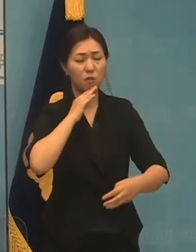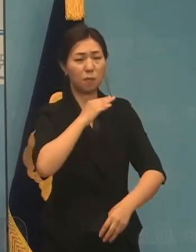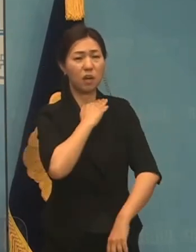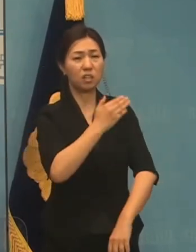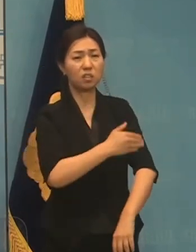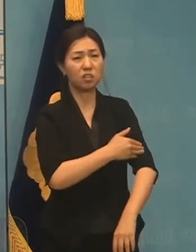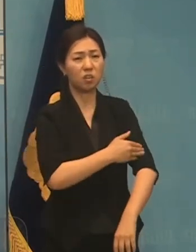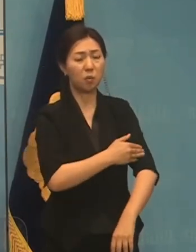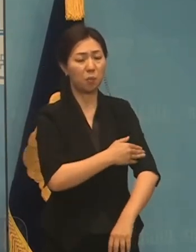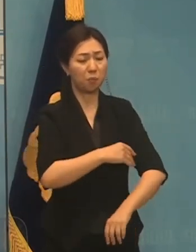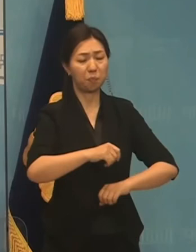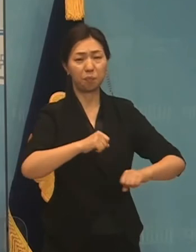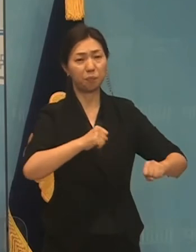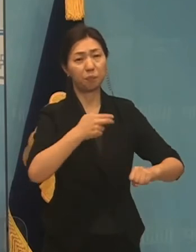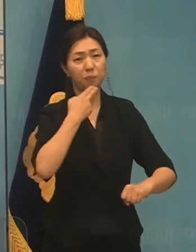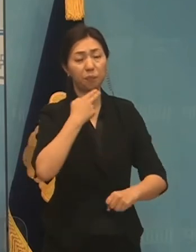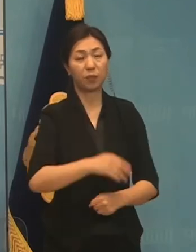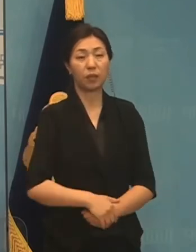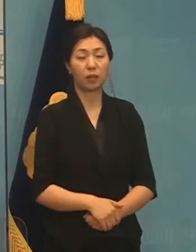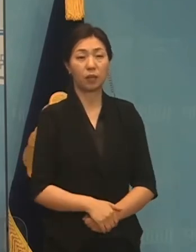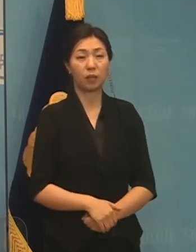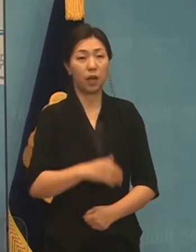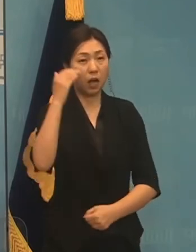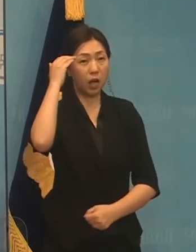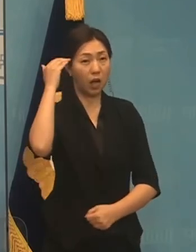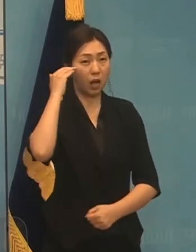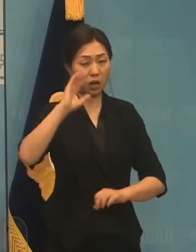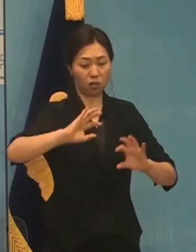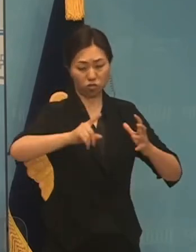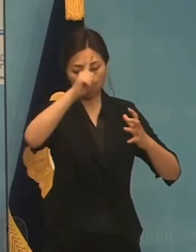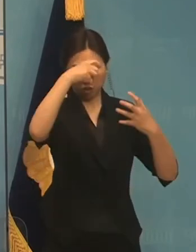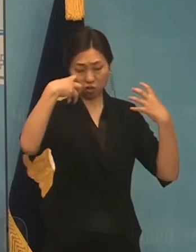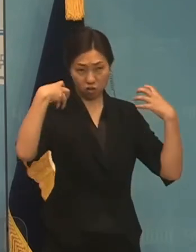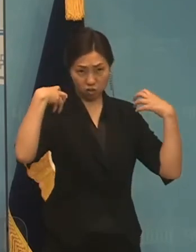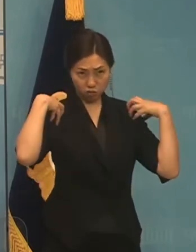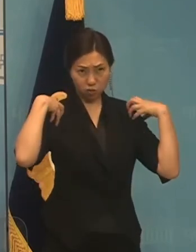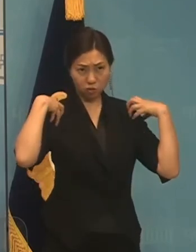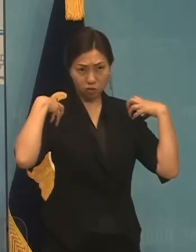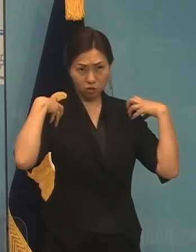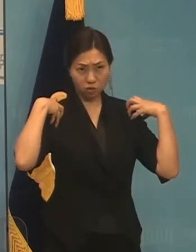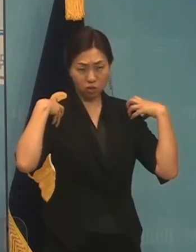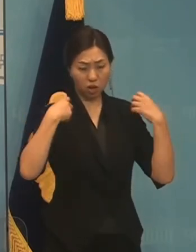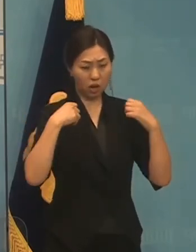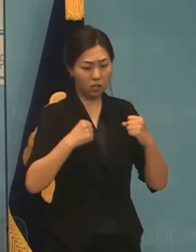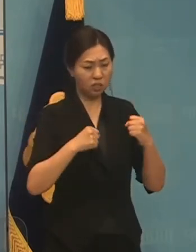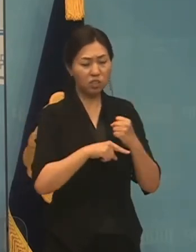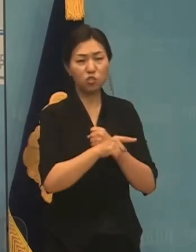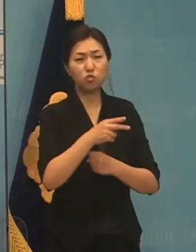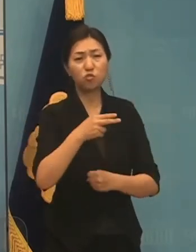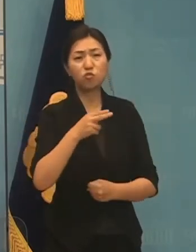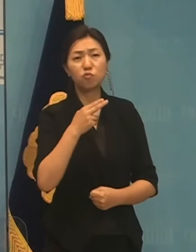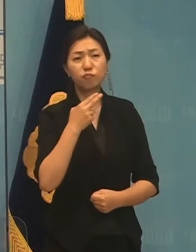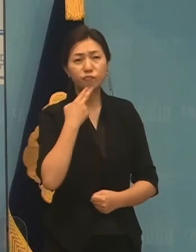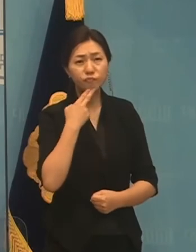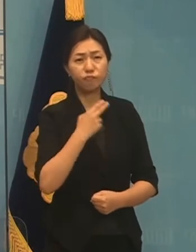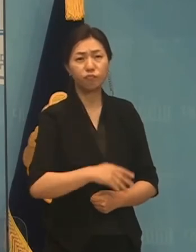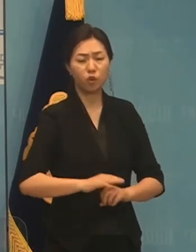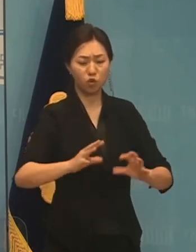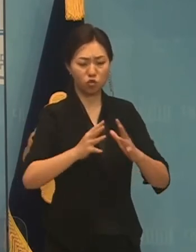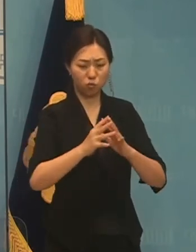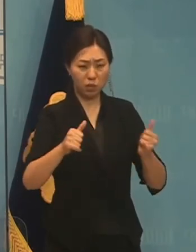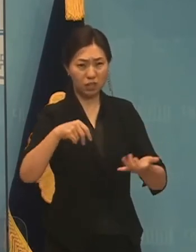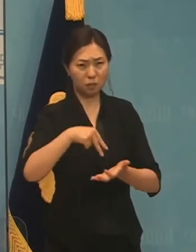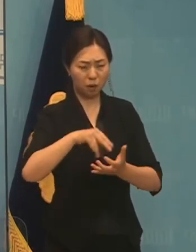종국적인 태도로 대한민국의 정체성마저 크게 손상되었고 국민들을 혼란스럽게 만들었습니다.